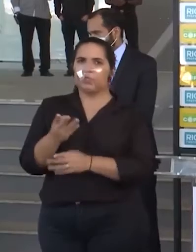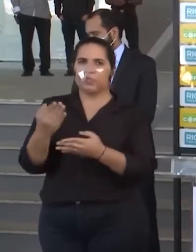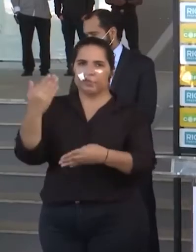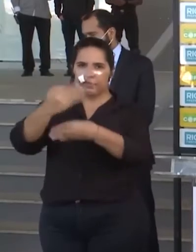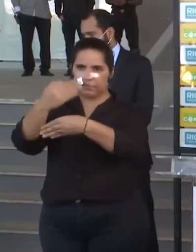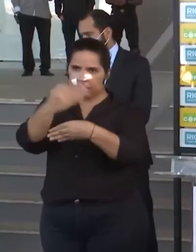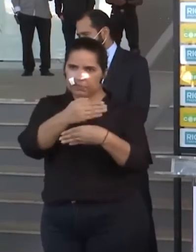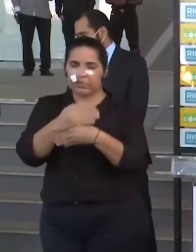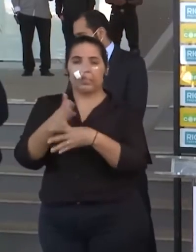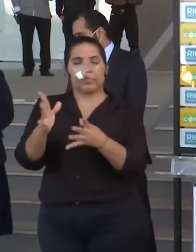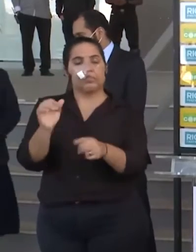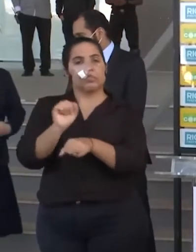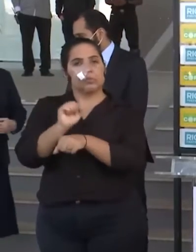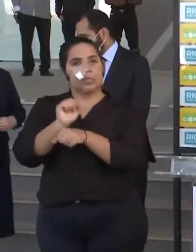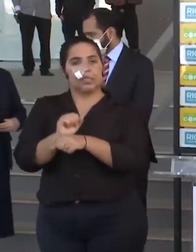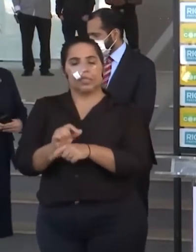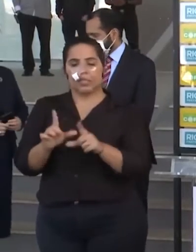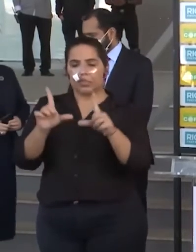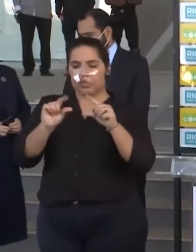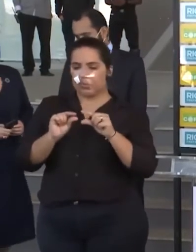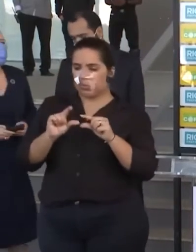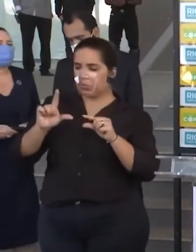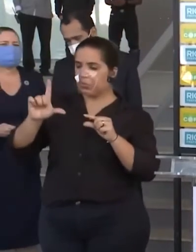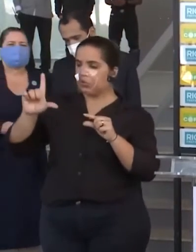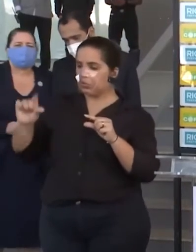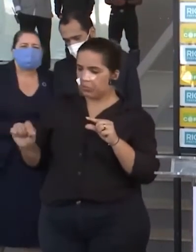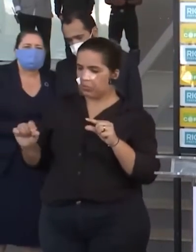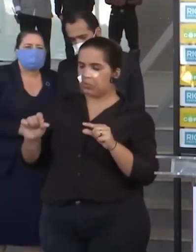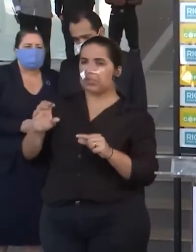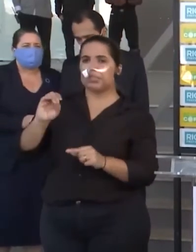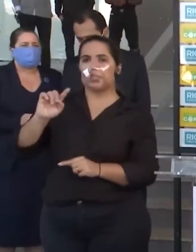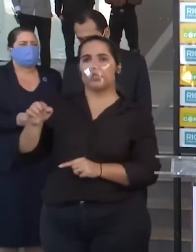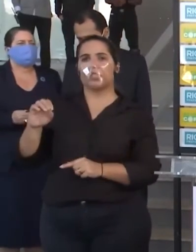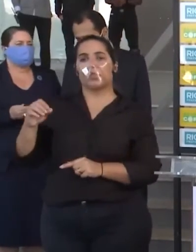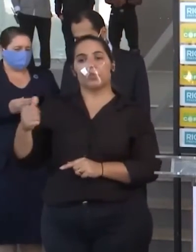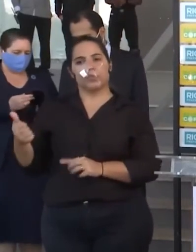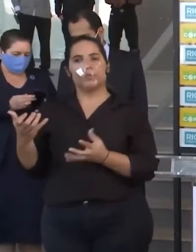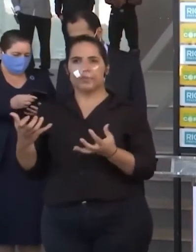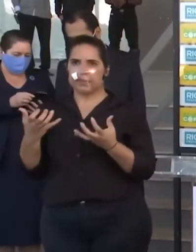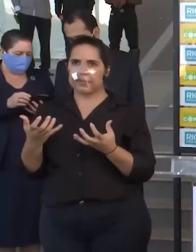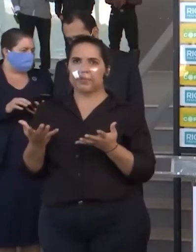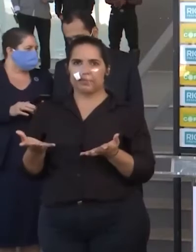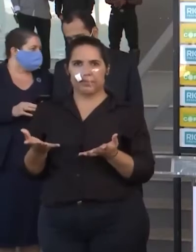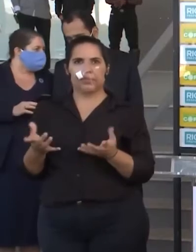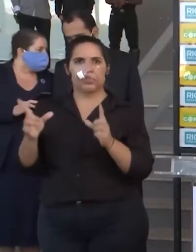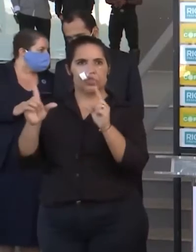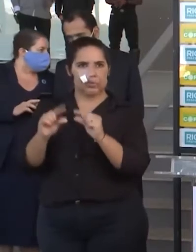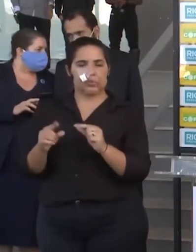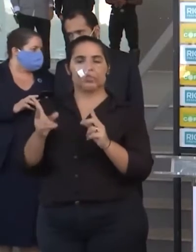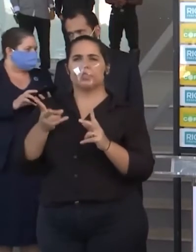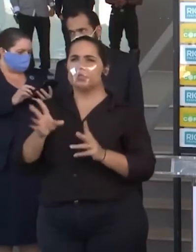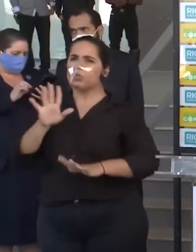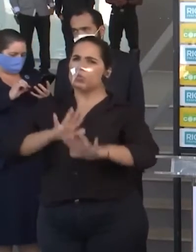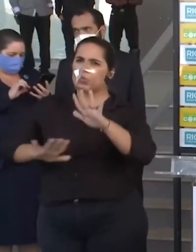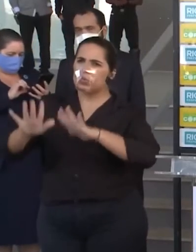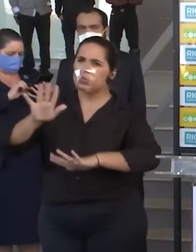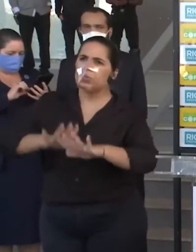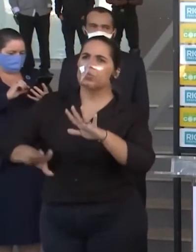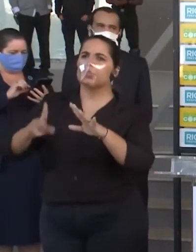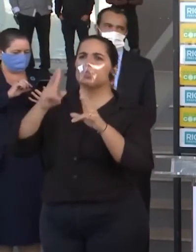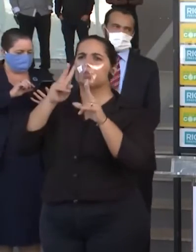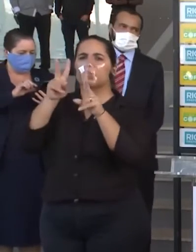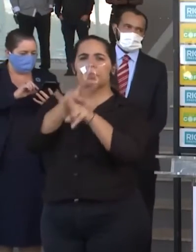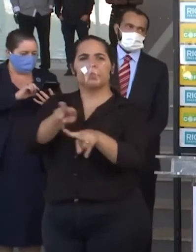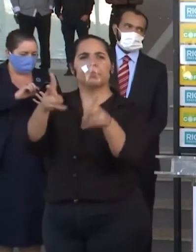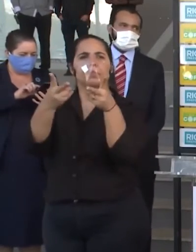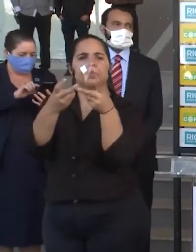Na esperança que a gente caia de 0,039 para 0,01. Sempre tomando medidas, olhando para o